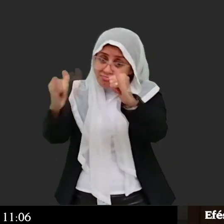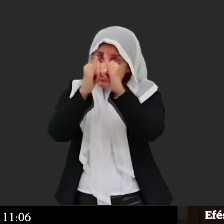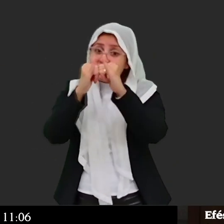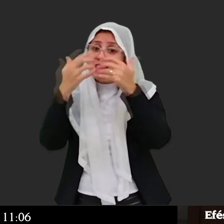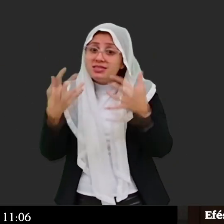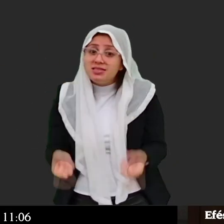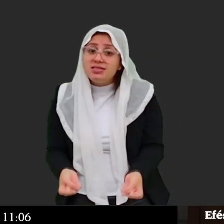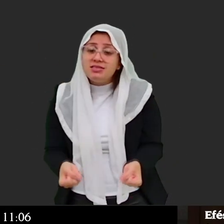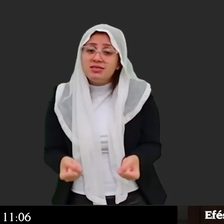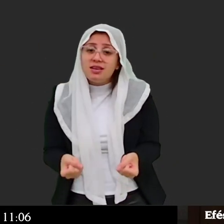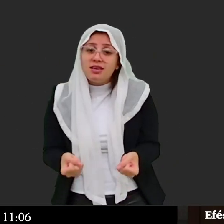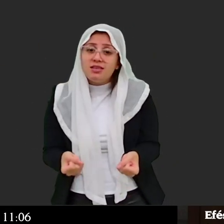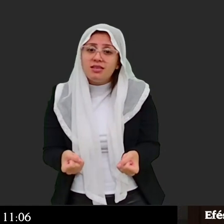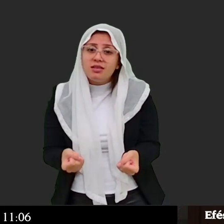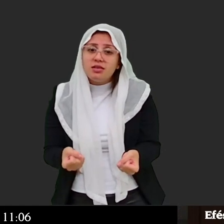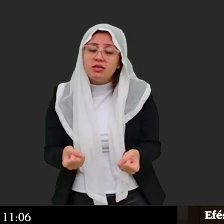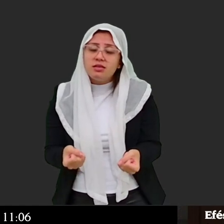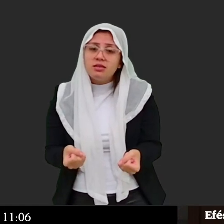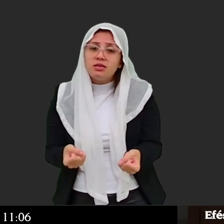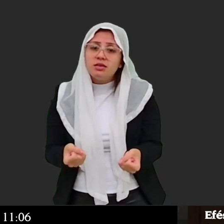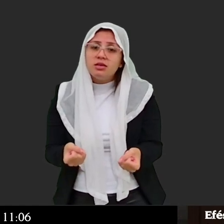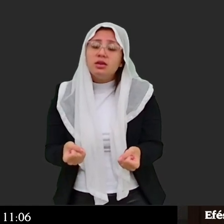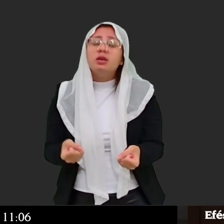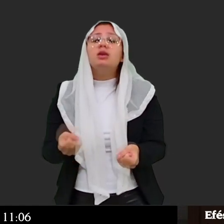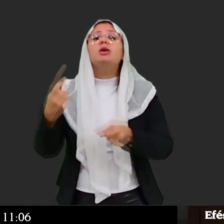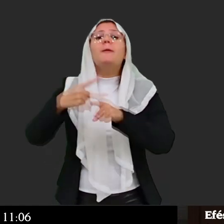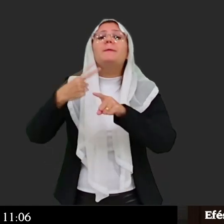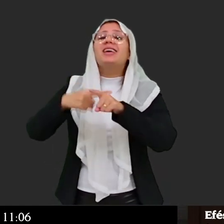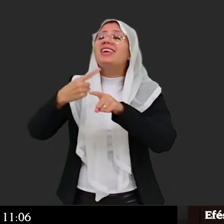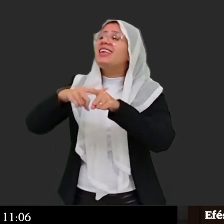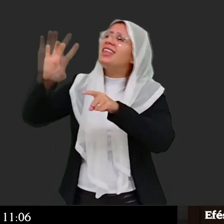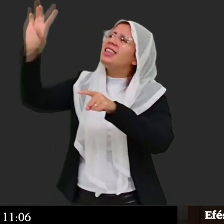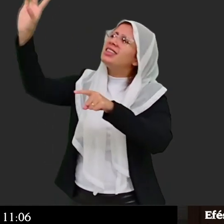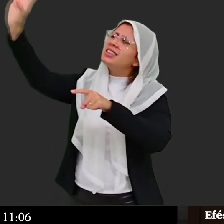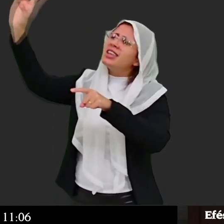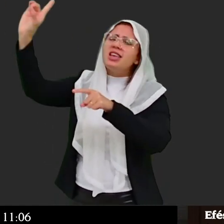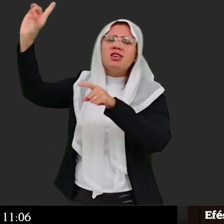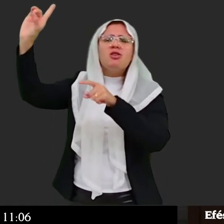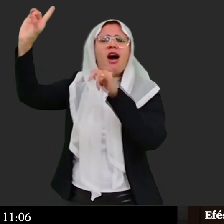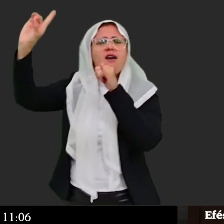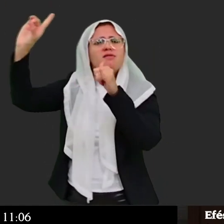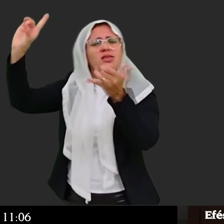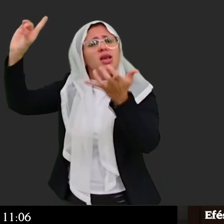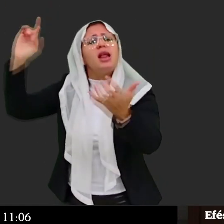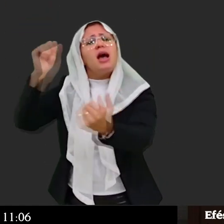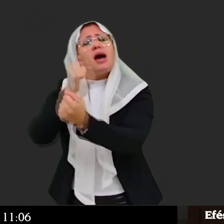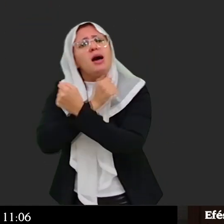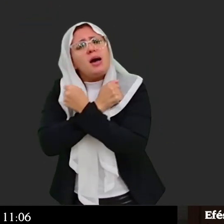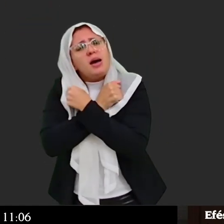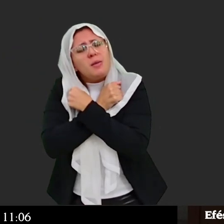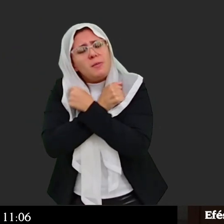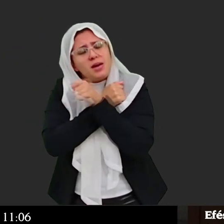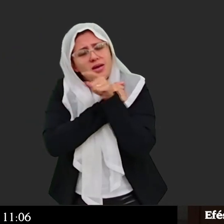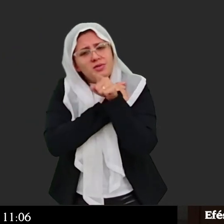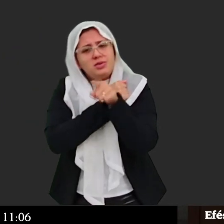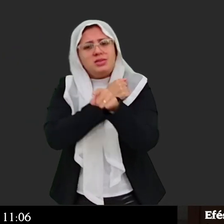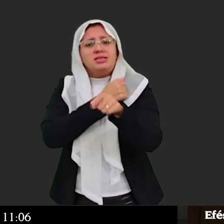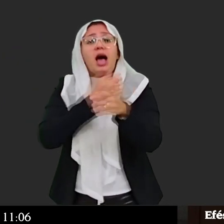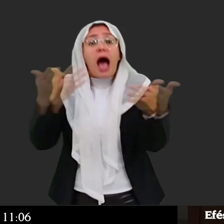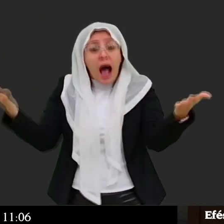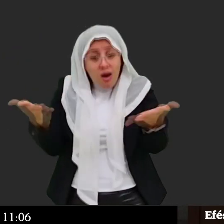manhã. Aceita que o Senhor volte e reconcilie, te dê um abraço nesta manhã. Receba